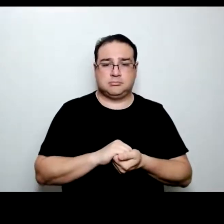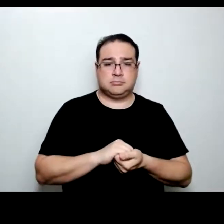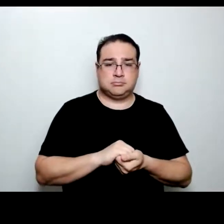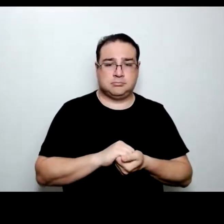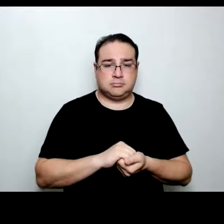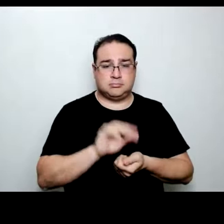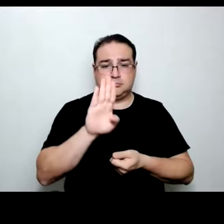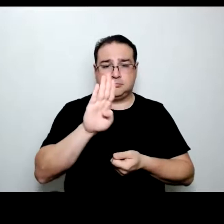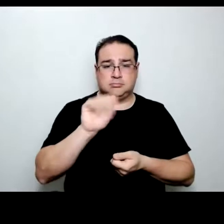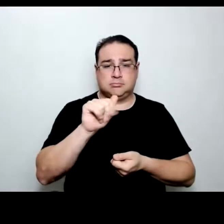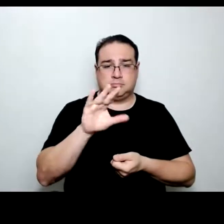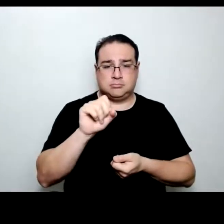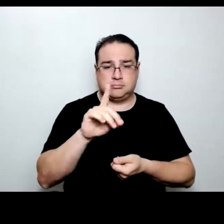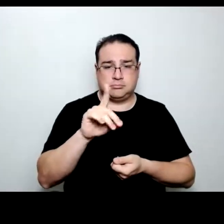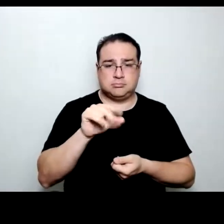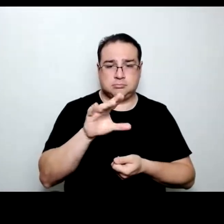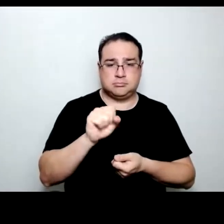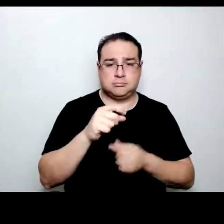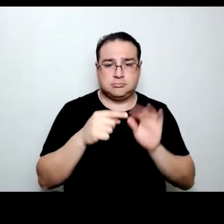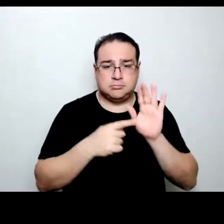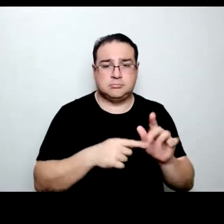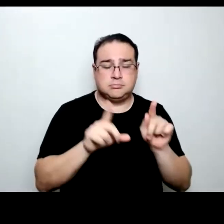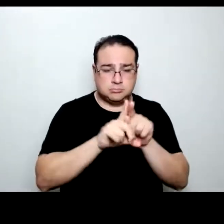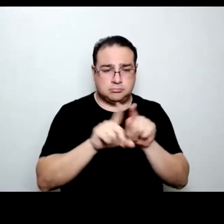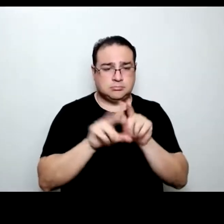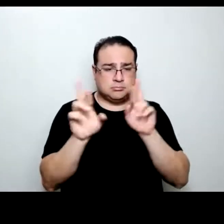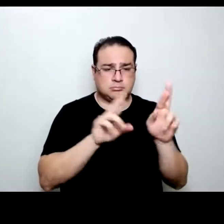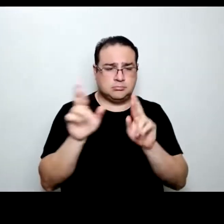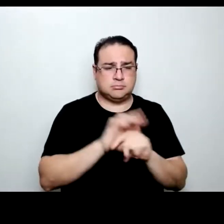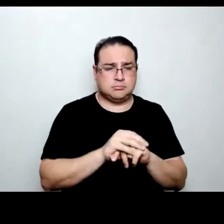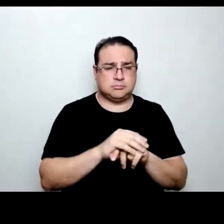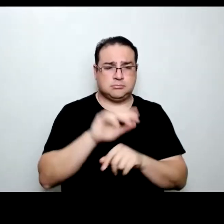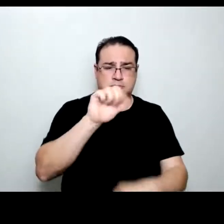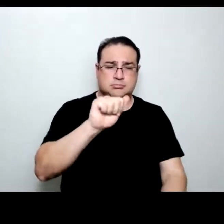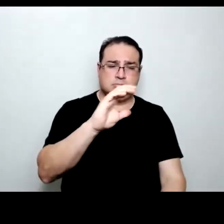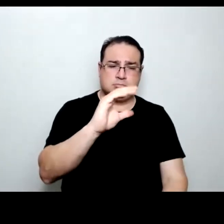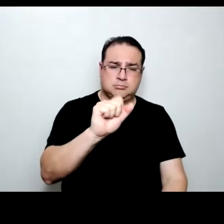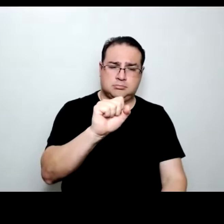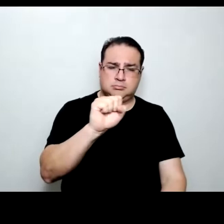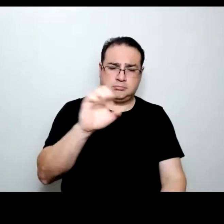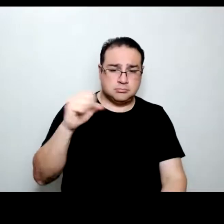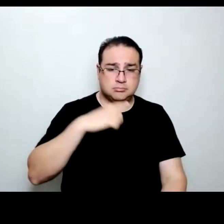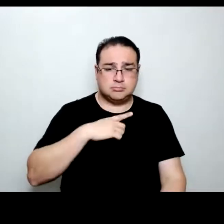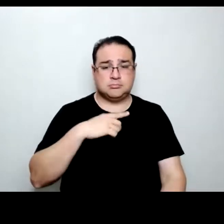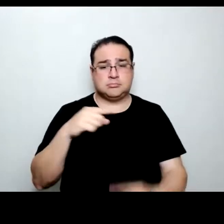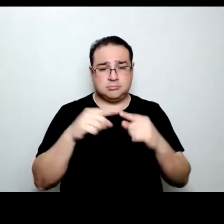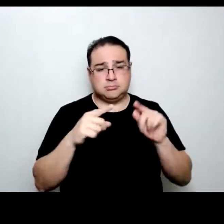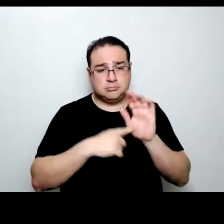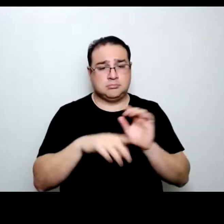banco de dados de tabelas relacionais, como Access, ou bancos de dados